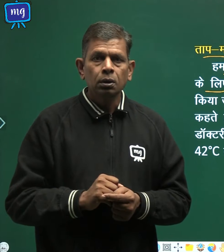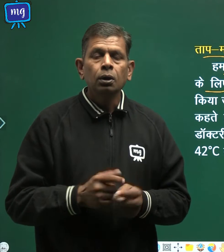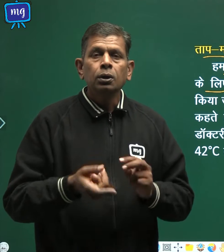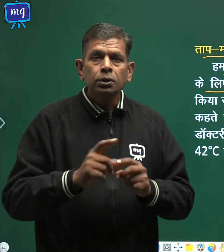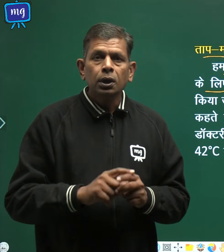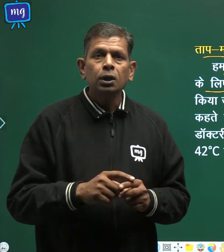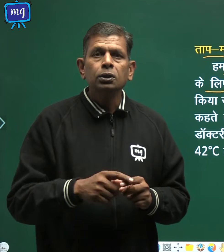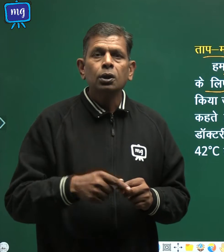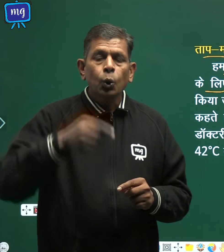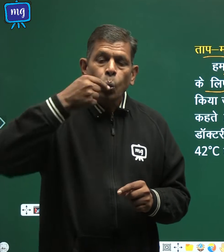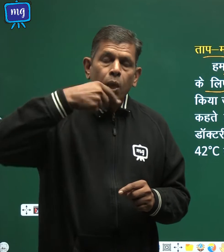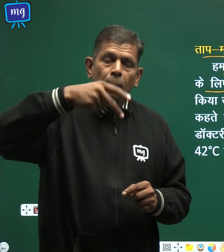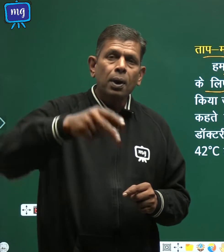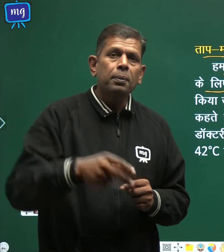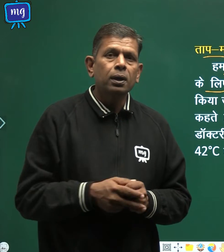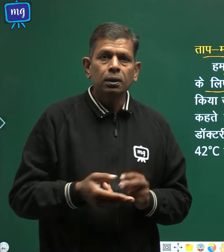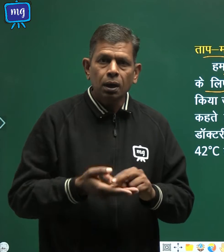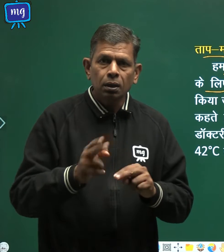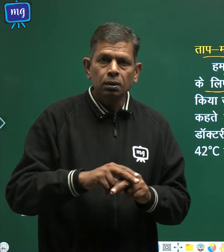जिस तापमापी का